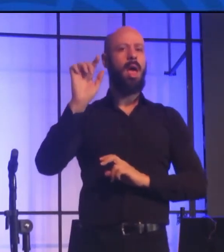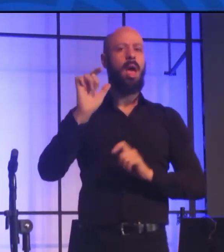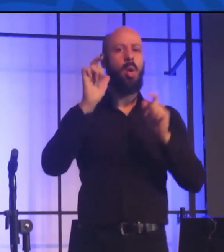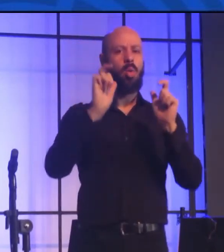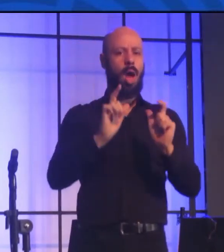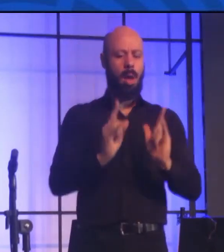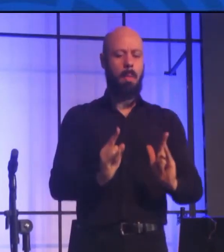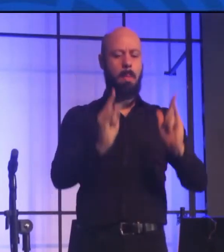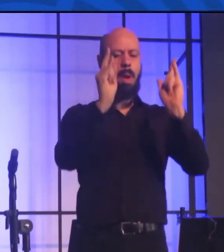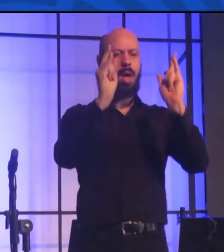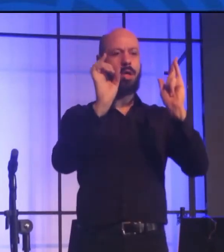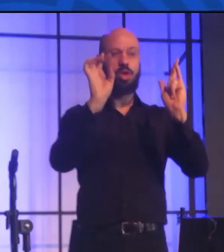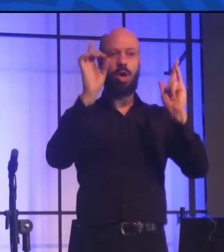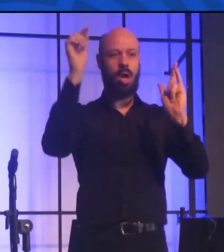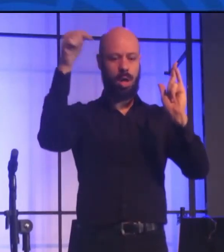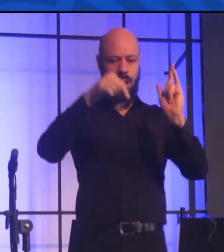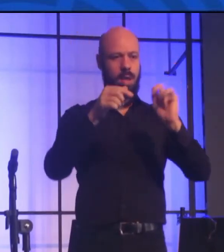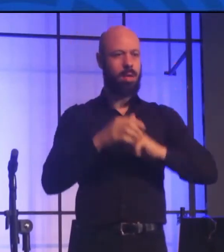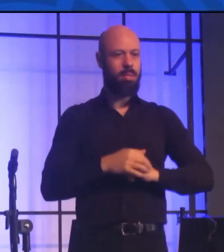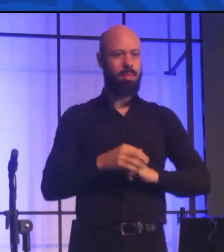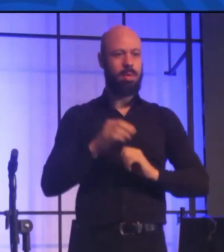um templo, um prédio.